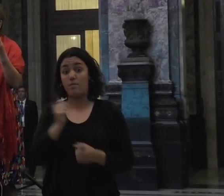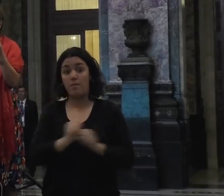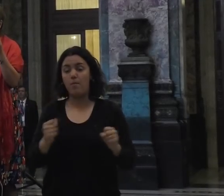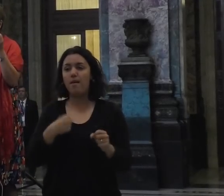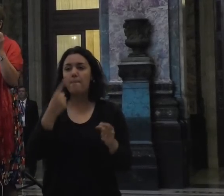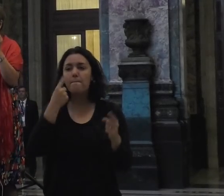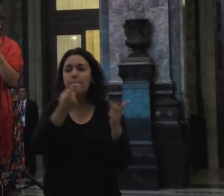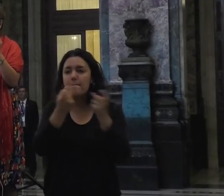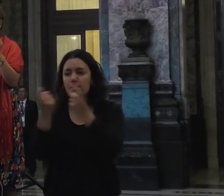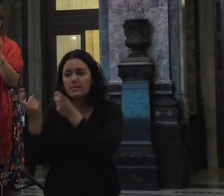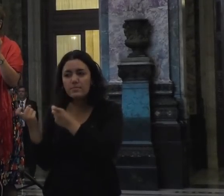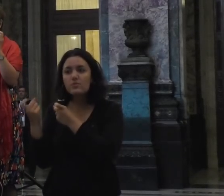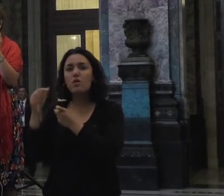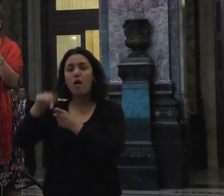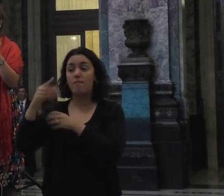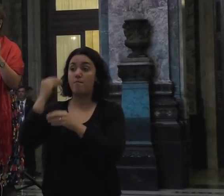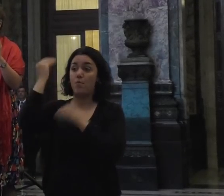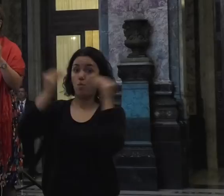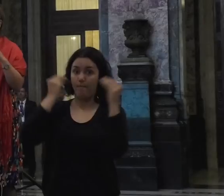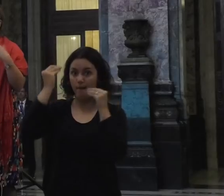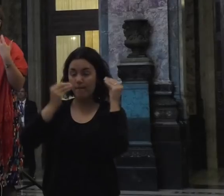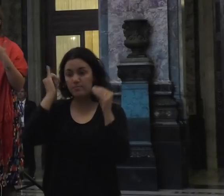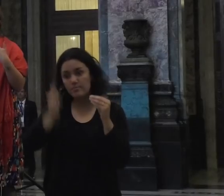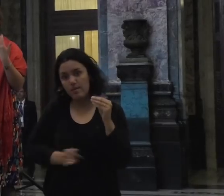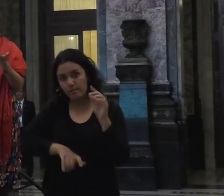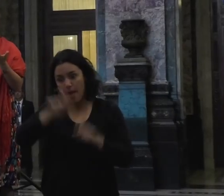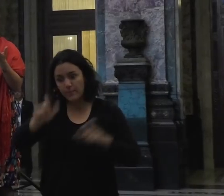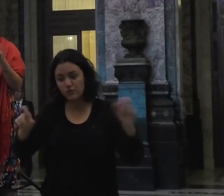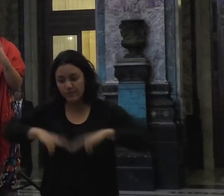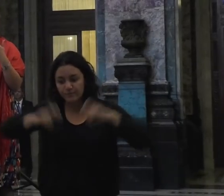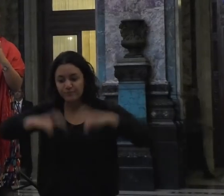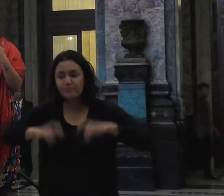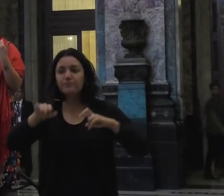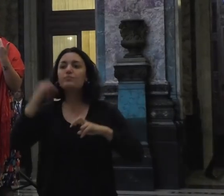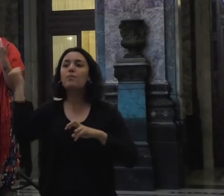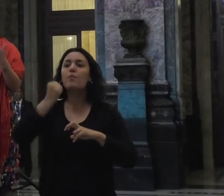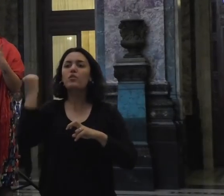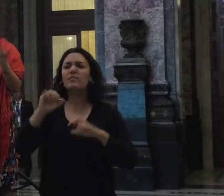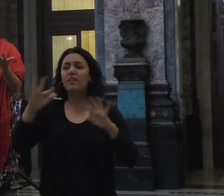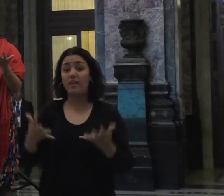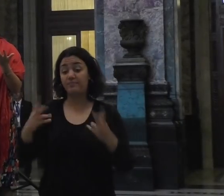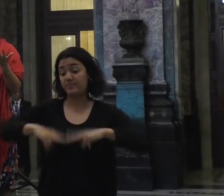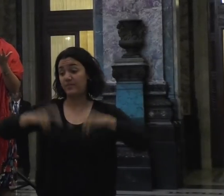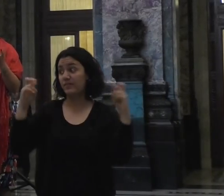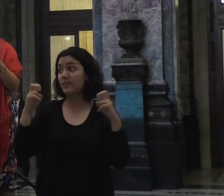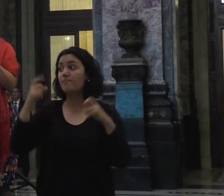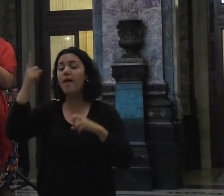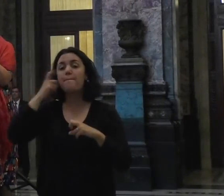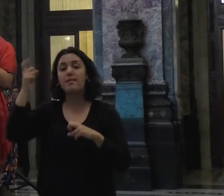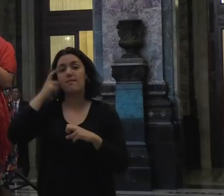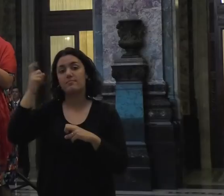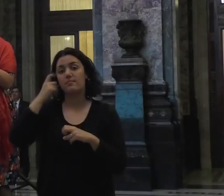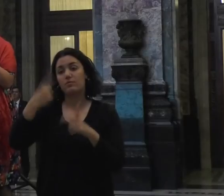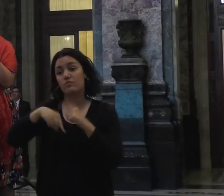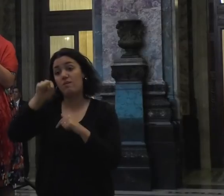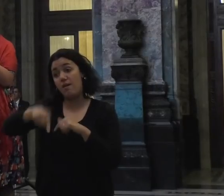percepción, que era lo que les preocupaba básicamente, era importante hacer investigación empírica. Entonces,